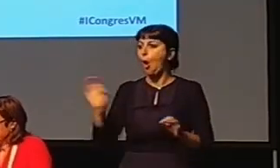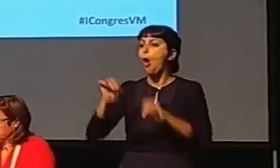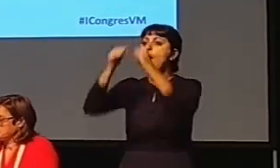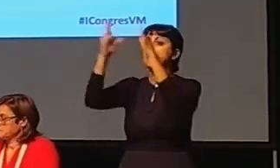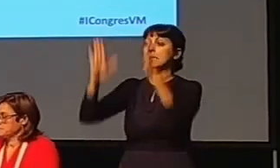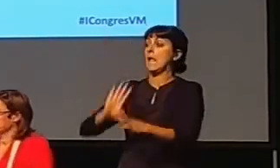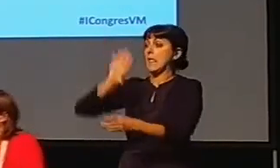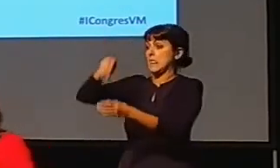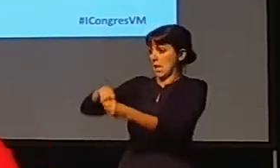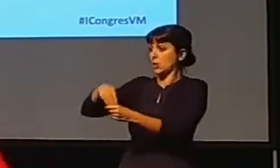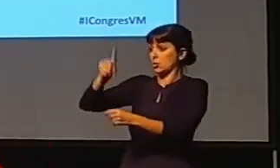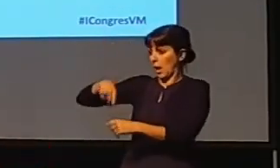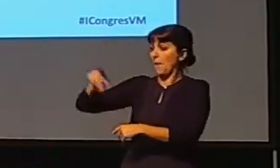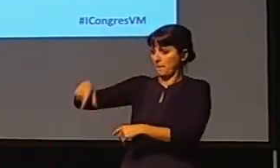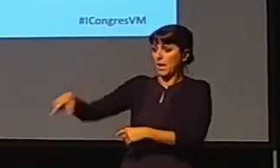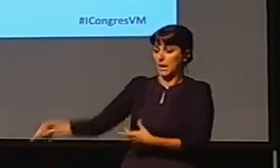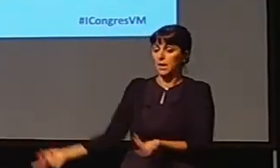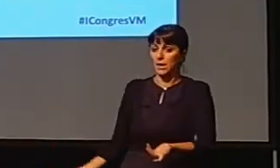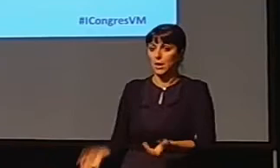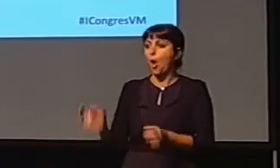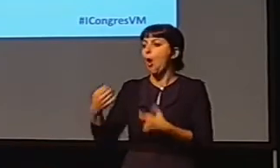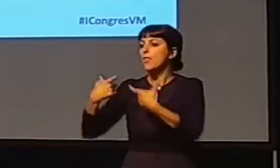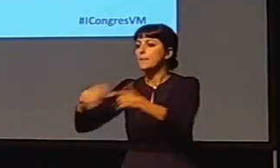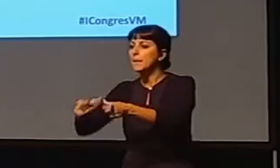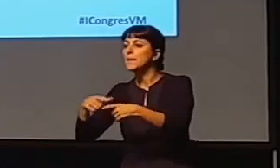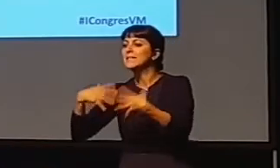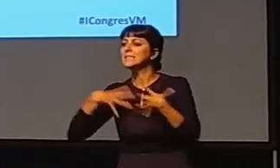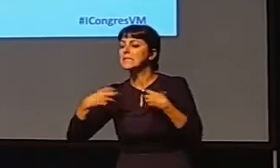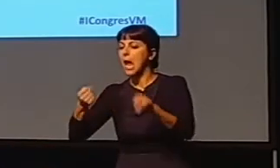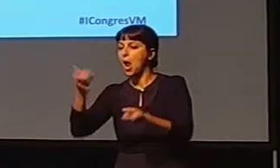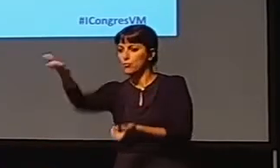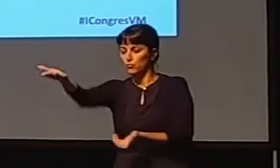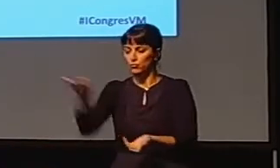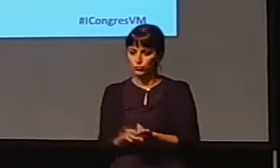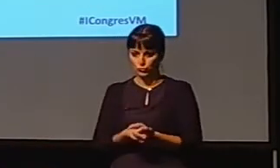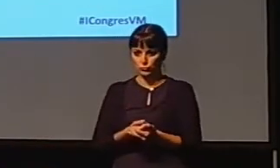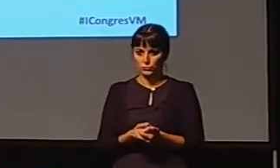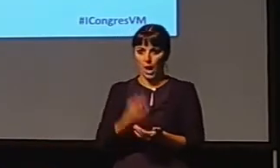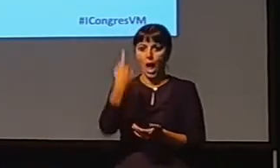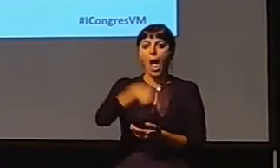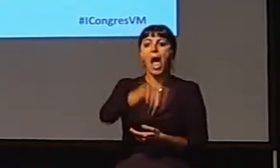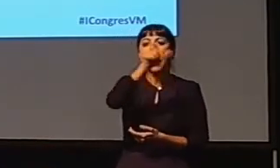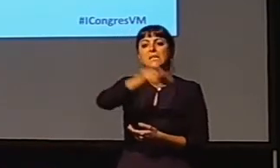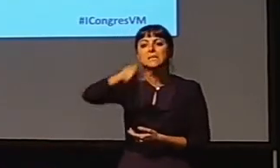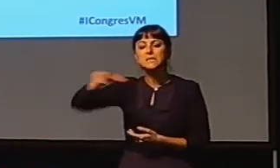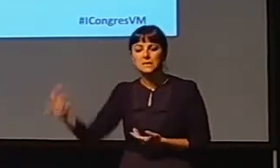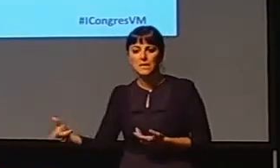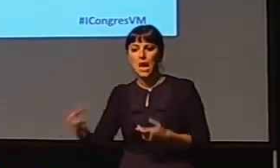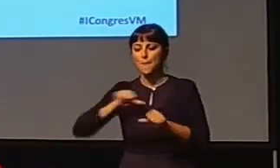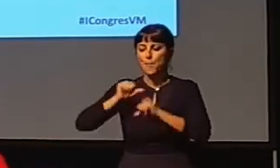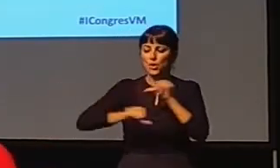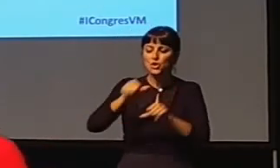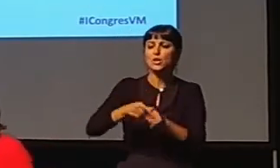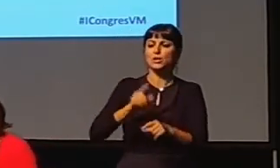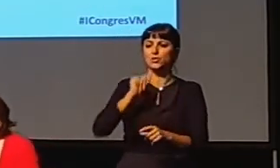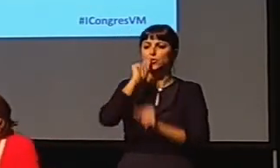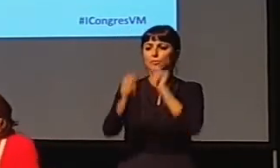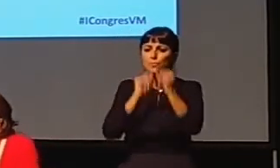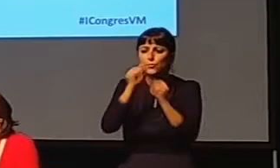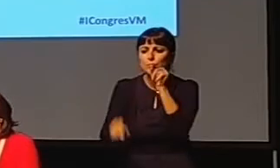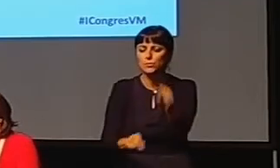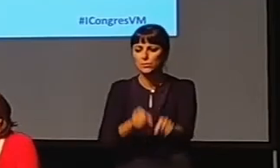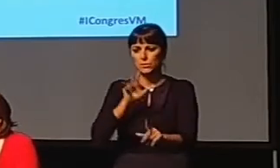Vale? Vull dir que no, no, el que passa en el Departament de Salut, que teniu gent en processos d'assetjament, en les universitats, que tenim gent en